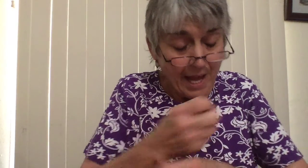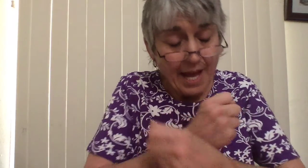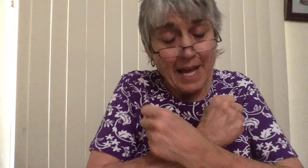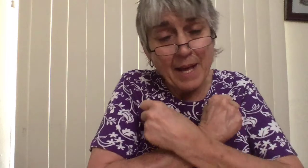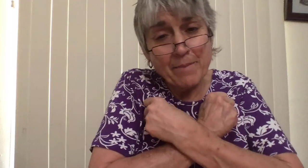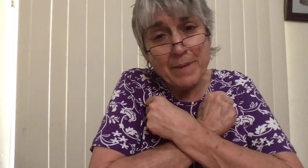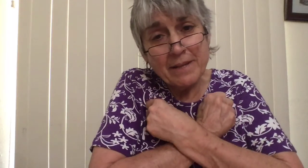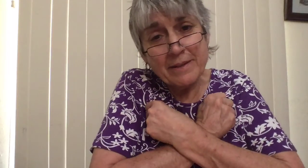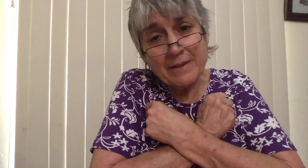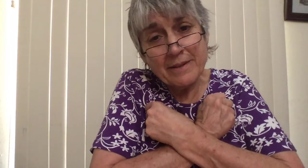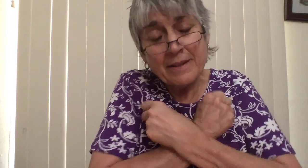aime,